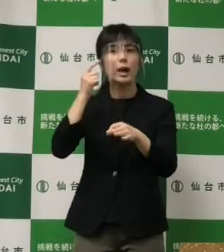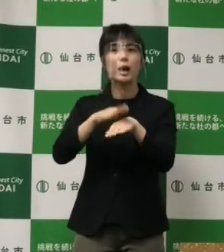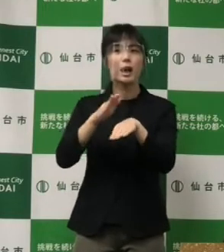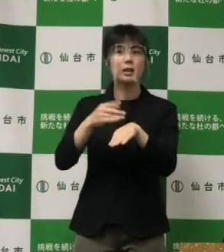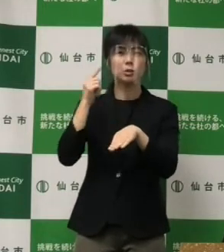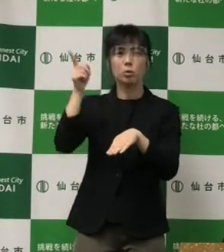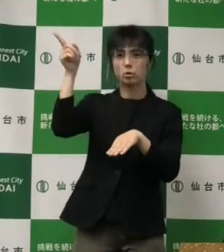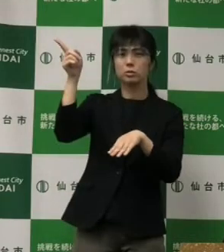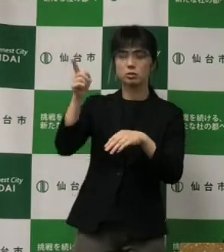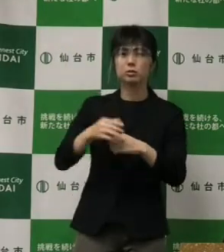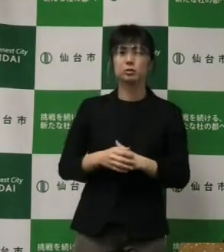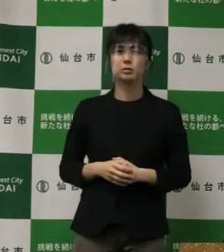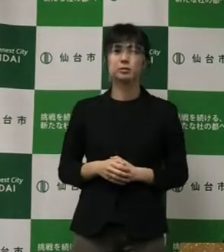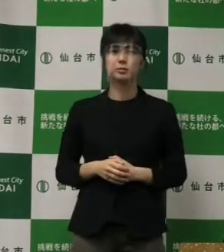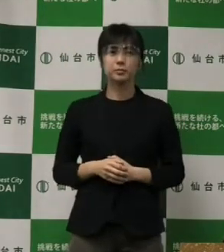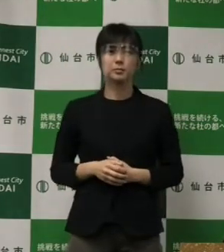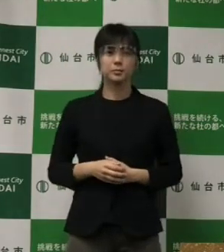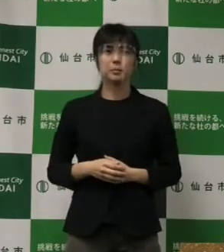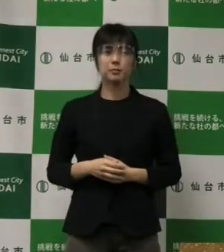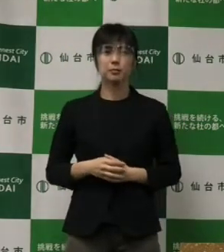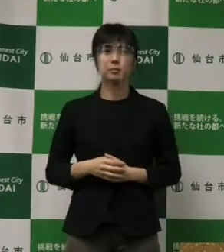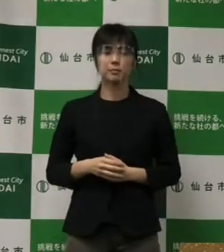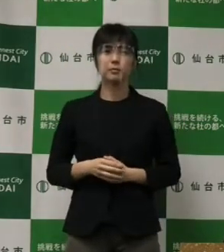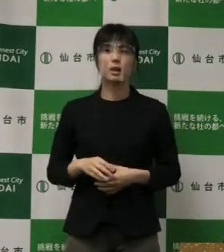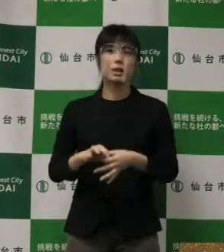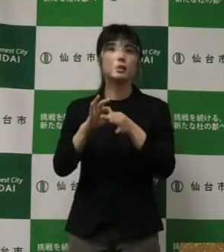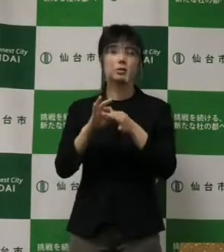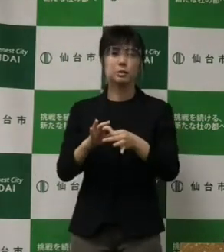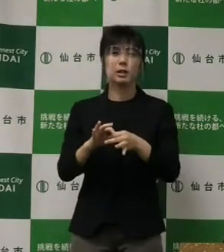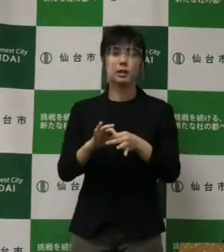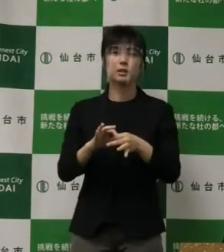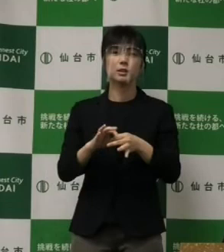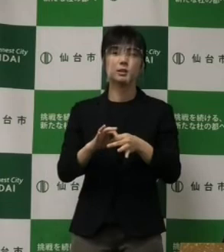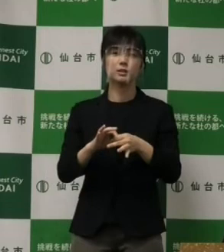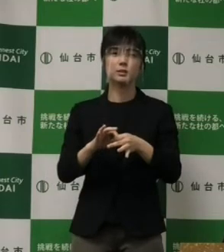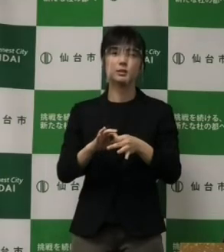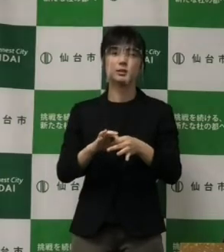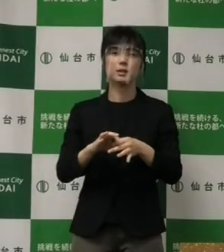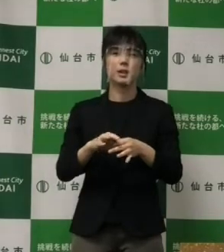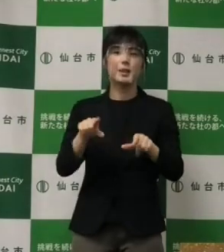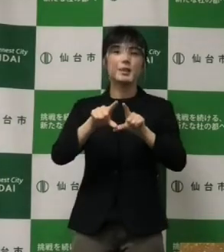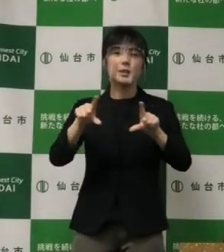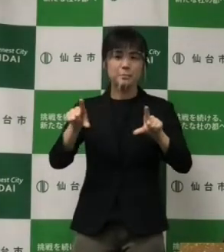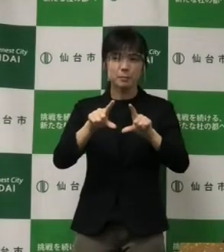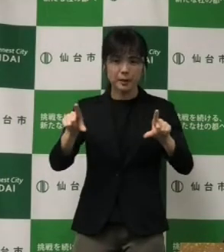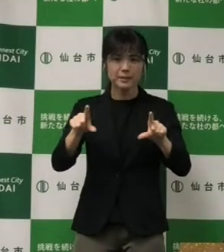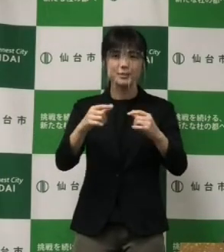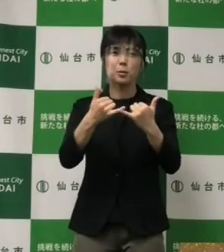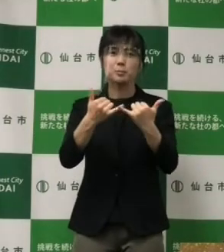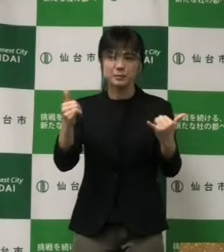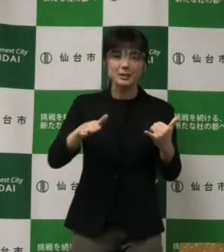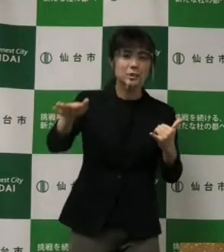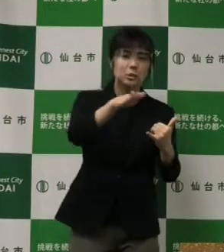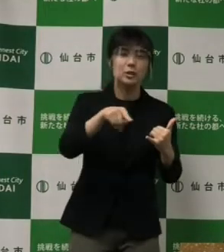識をしております。そういうことであるならば人件費、いわゆる一般の皆さんたちの給料です